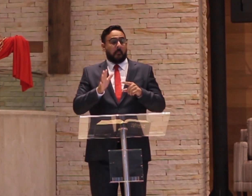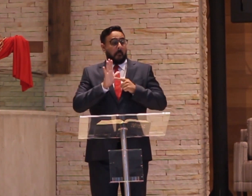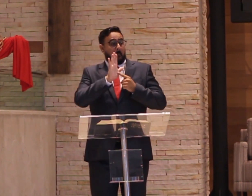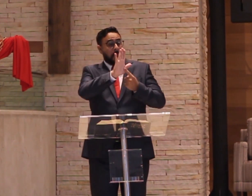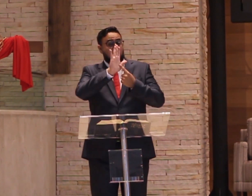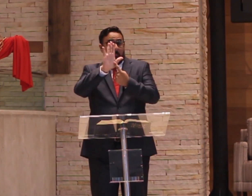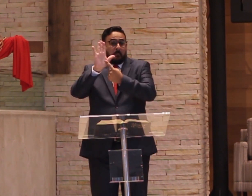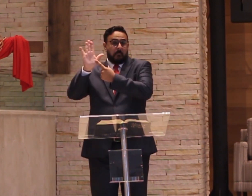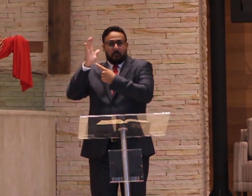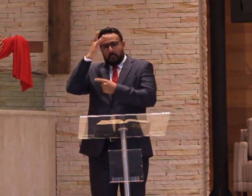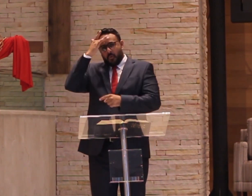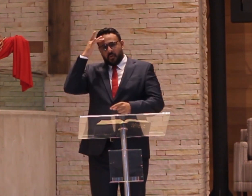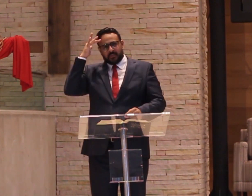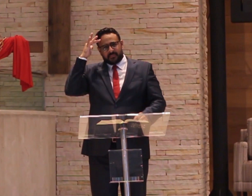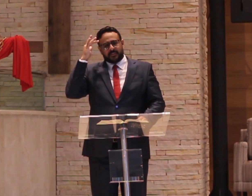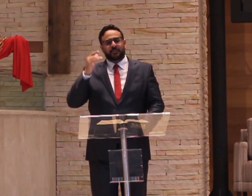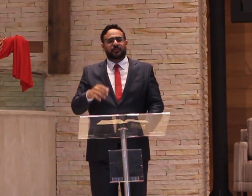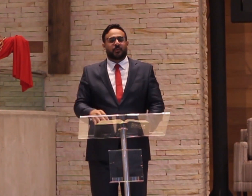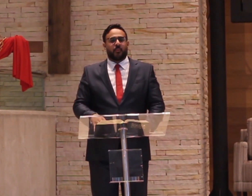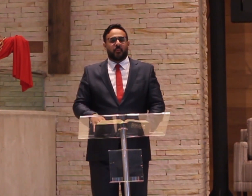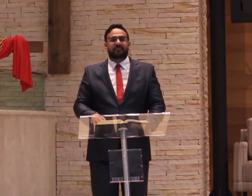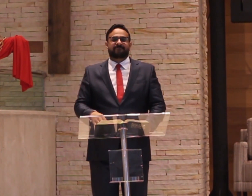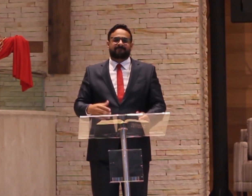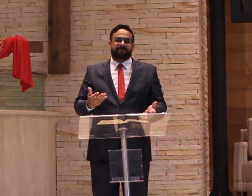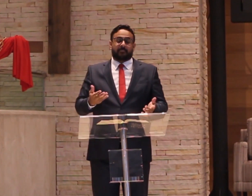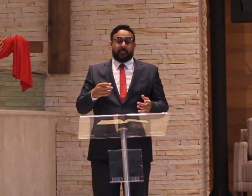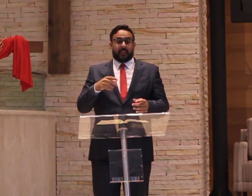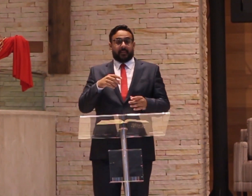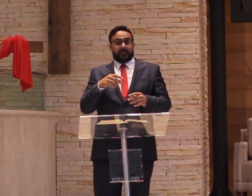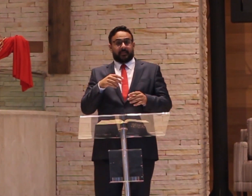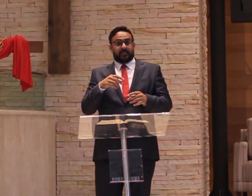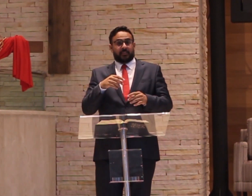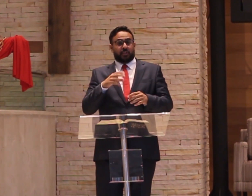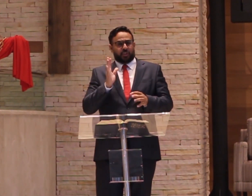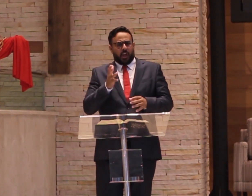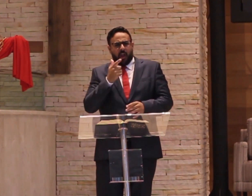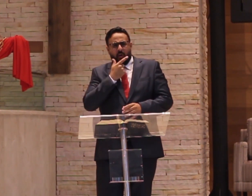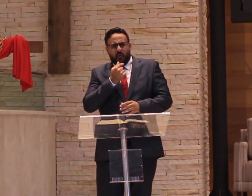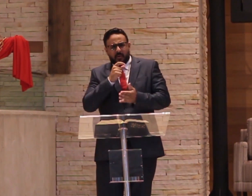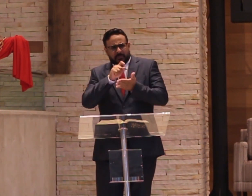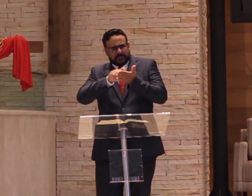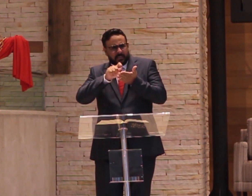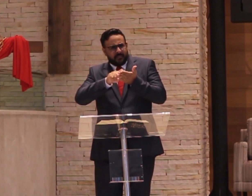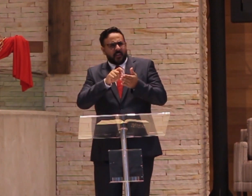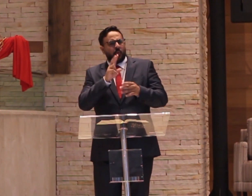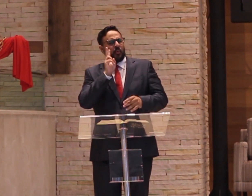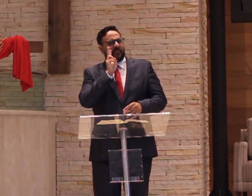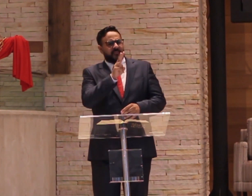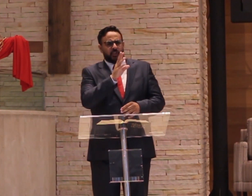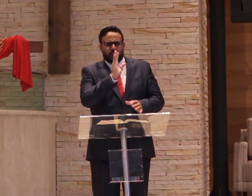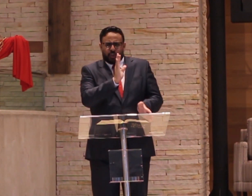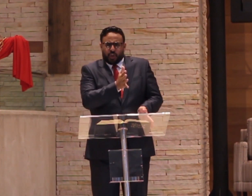que para muitas pessoas era um espetáculo de apresentar para a sociedade o